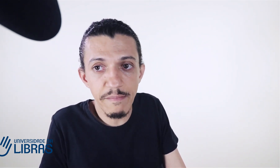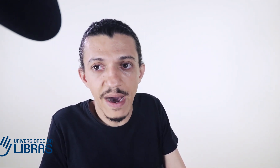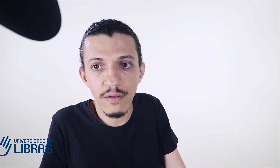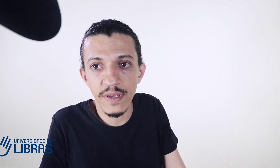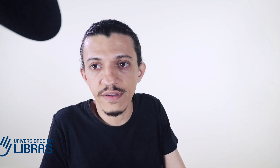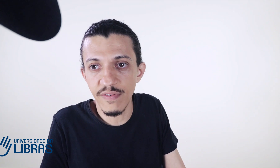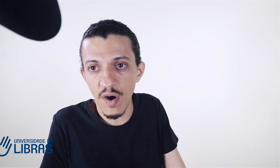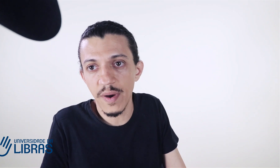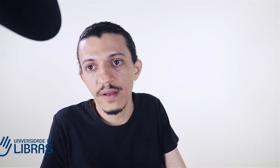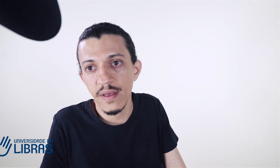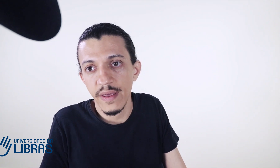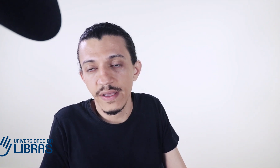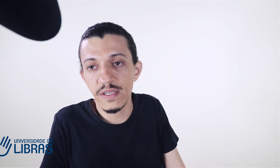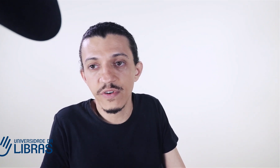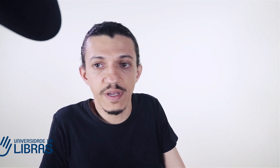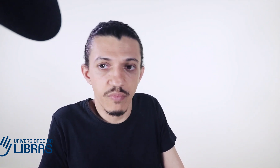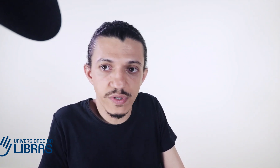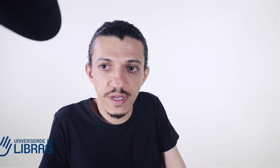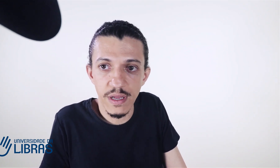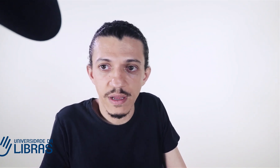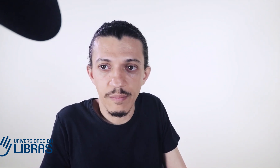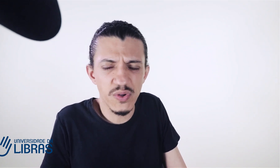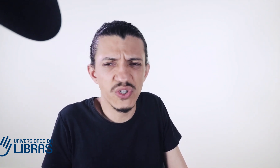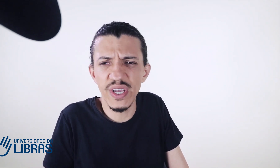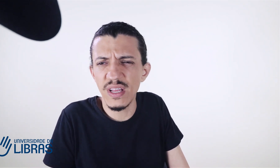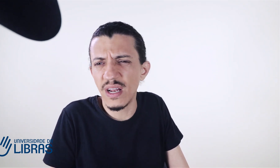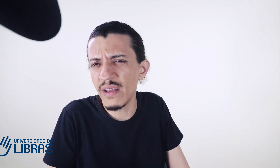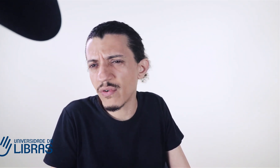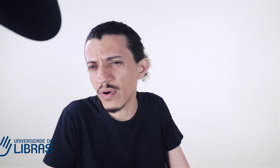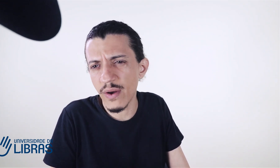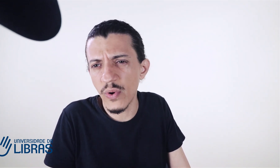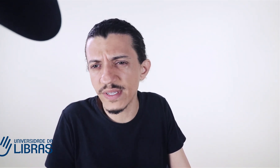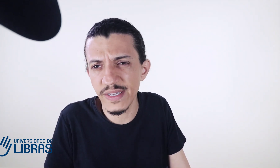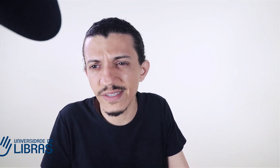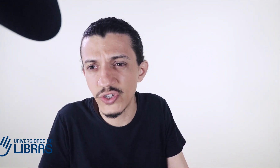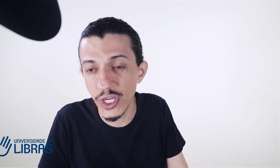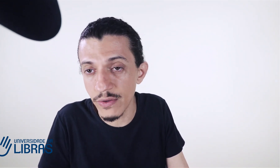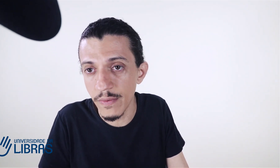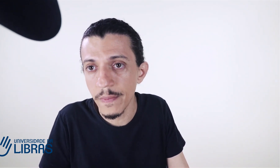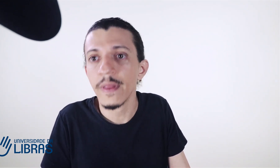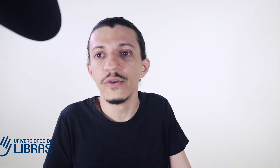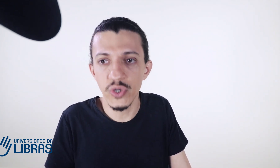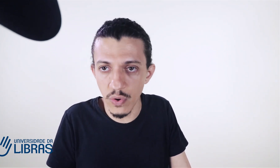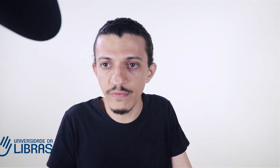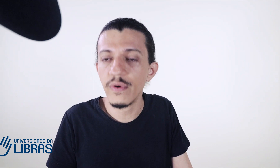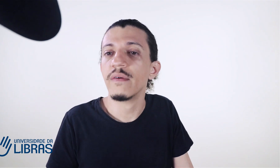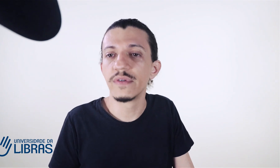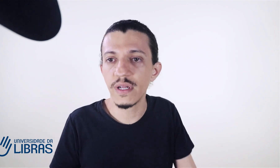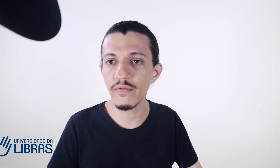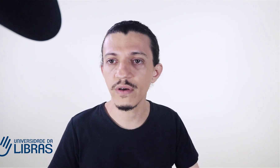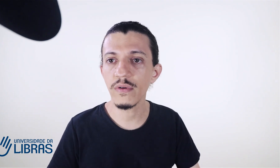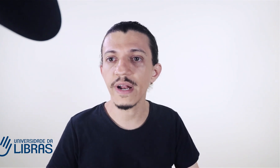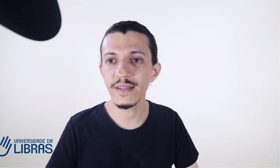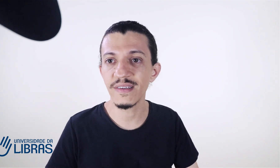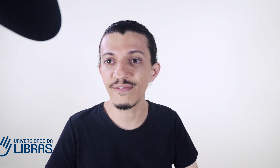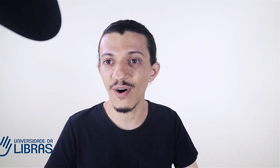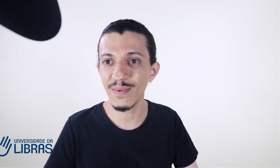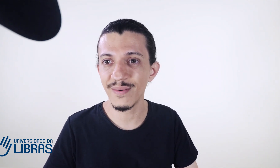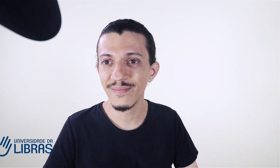trabalham dessa forma. E se você busca apostila, livro, qualquer coisa nesse sentido, De novo, você não vai encontrar dessa forma.